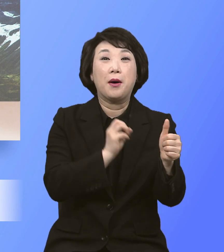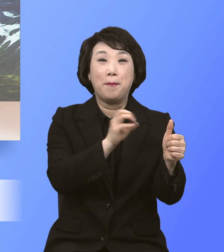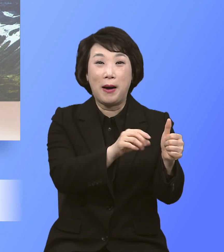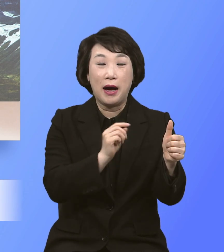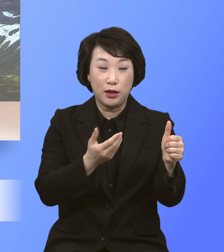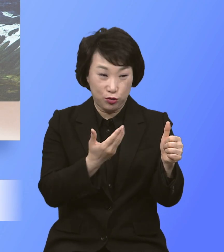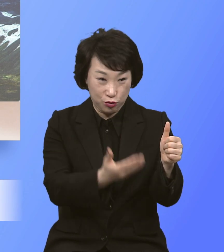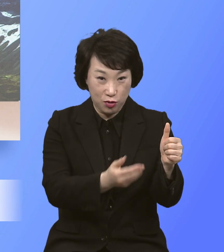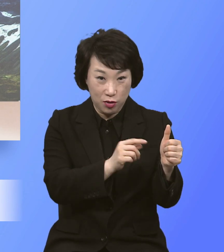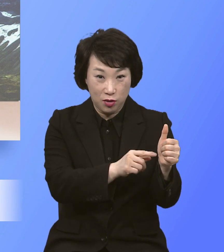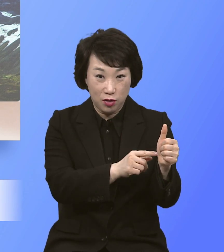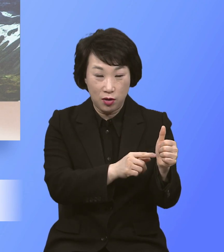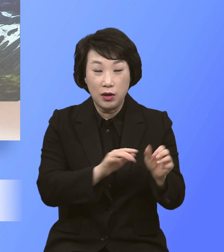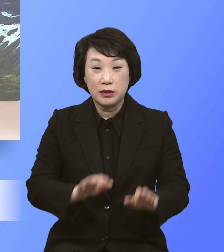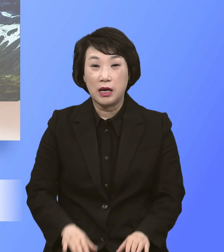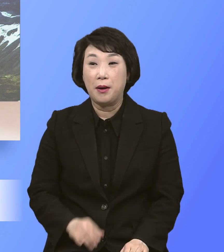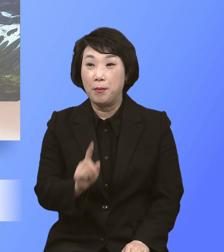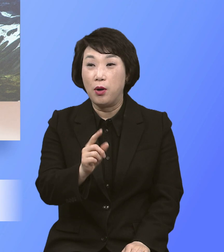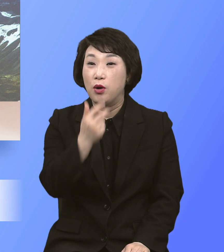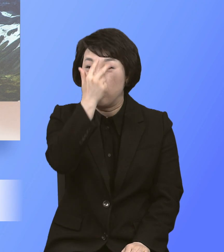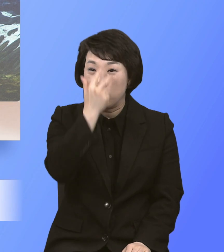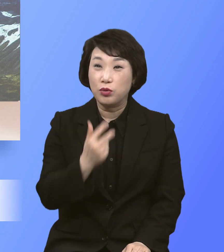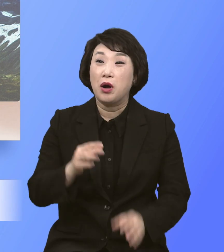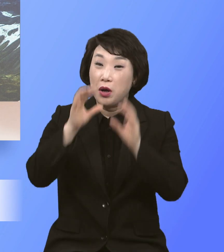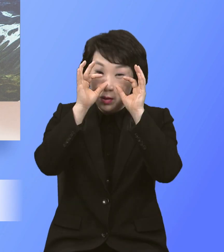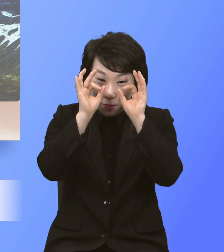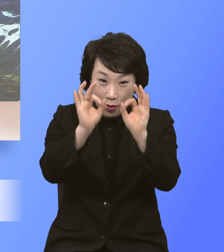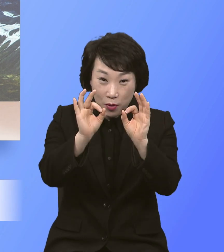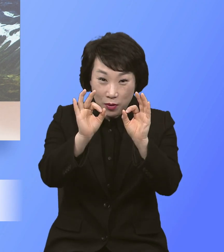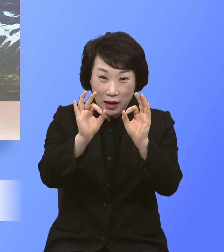고하되 소경이 보며